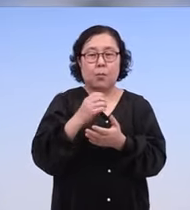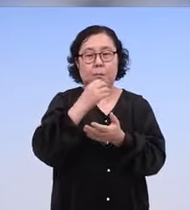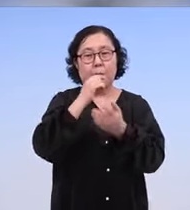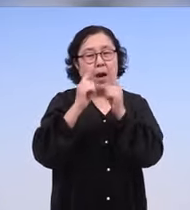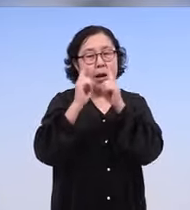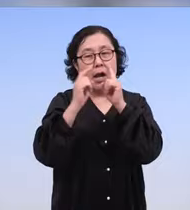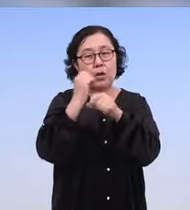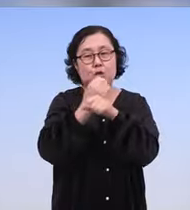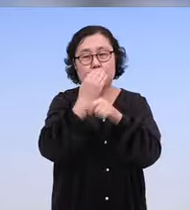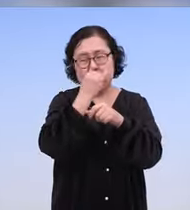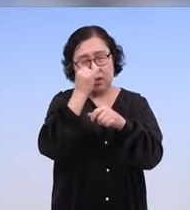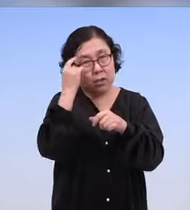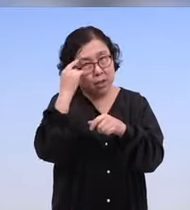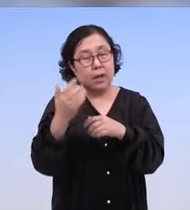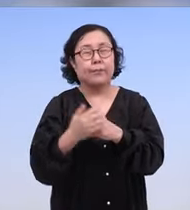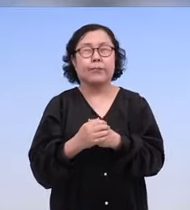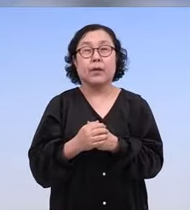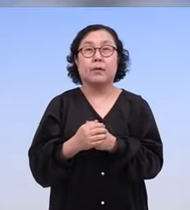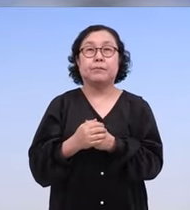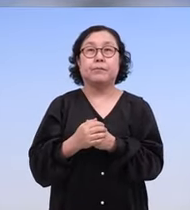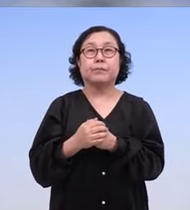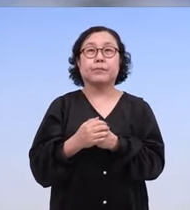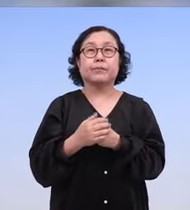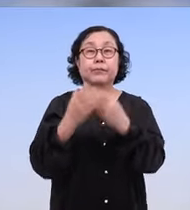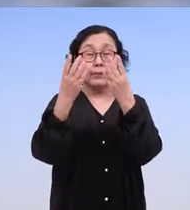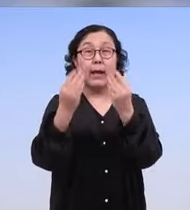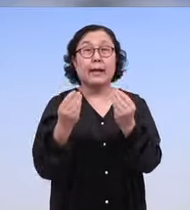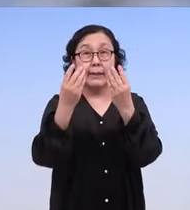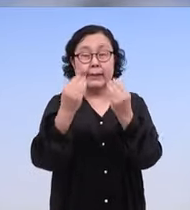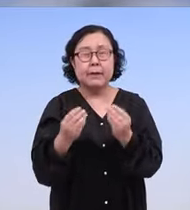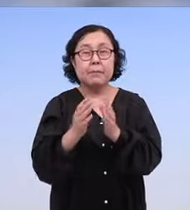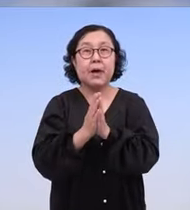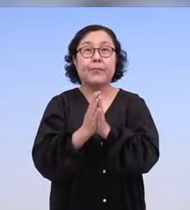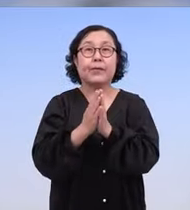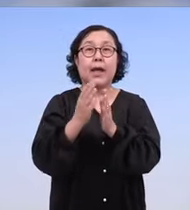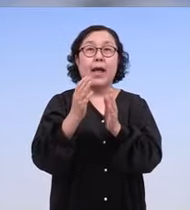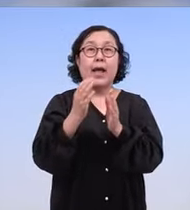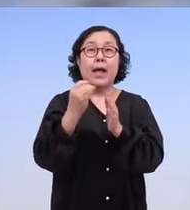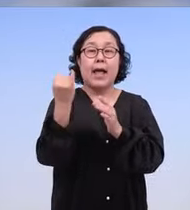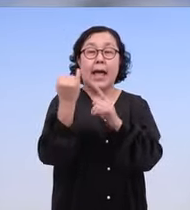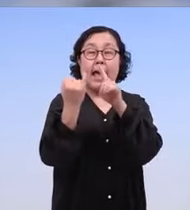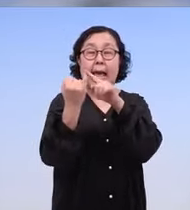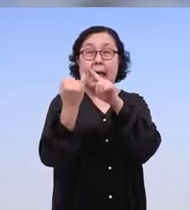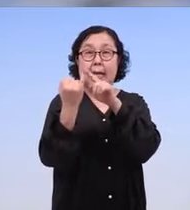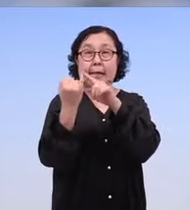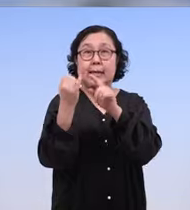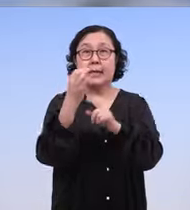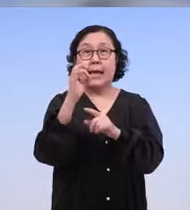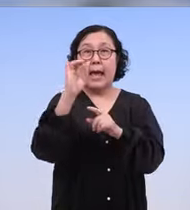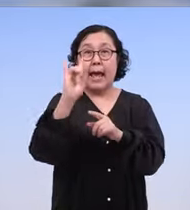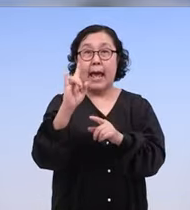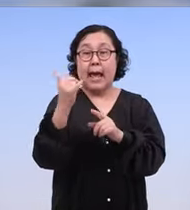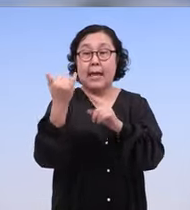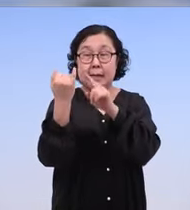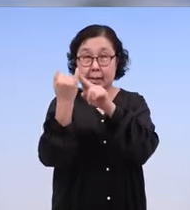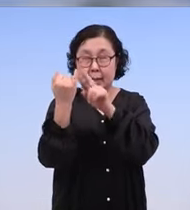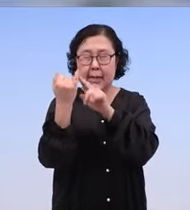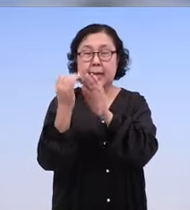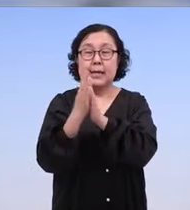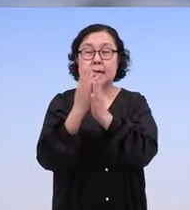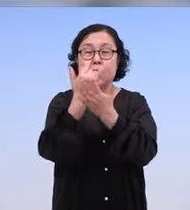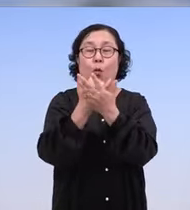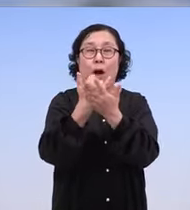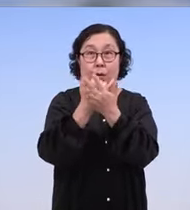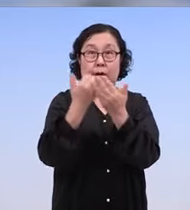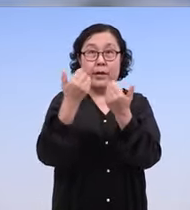도전이 됐는데, 예를 들면 이런 겁니다. 이제 빨강머리 앤이 어느 날 이제 지긋지긋한 그 고아원을